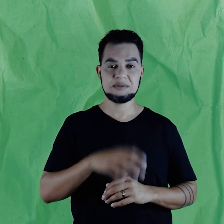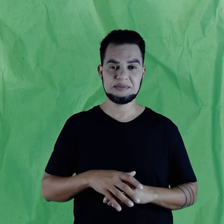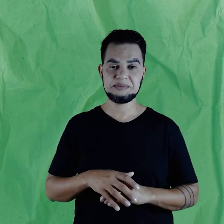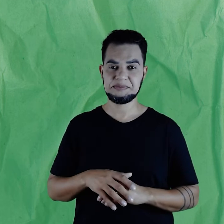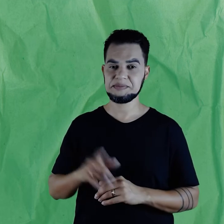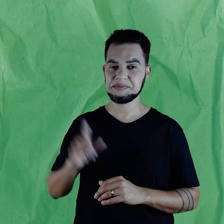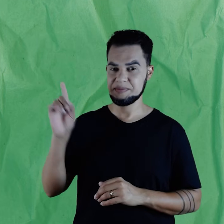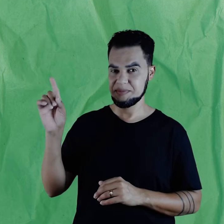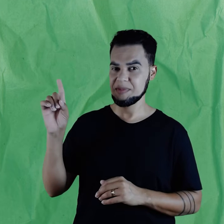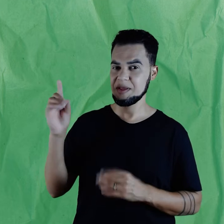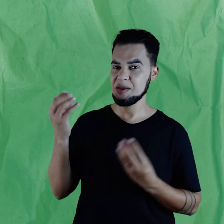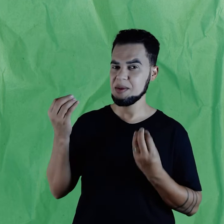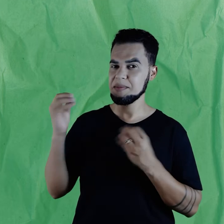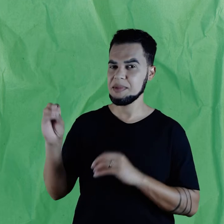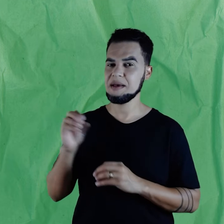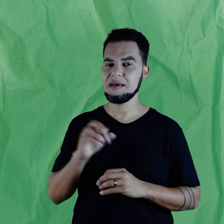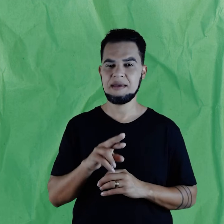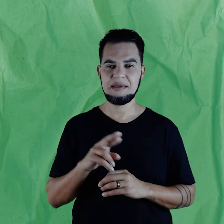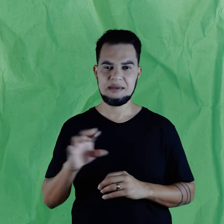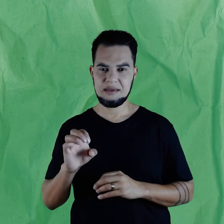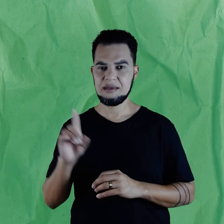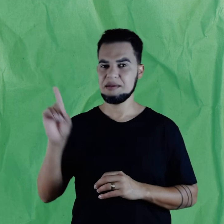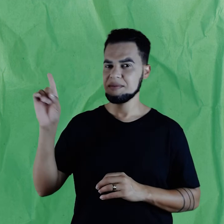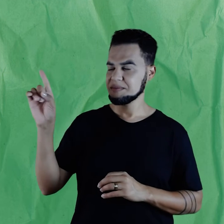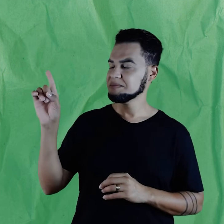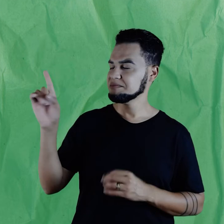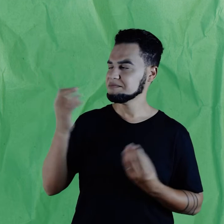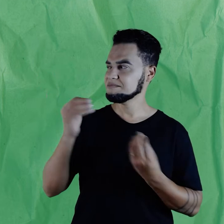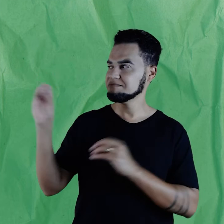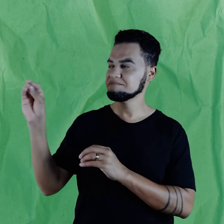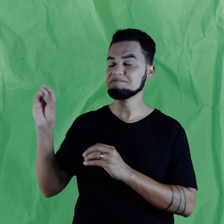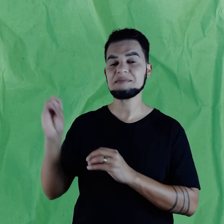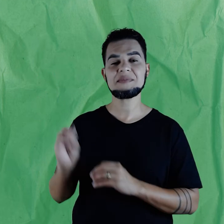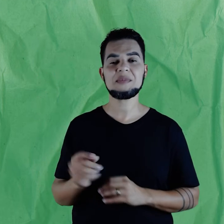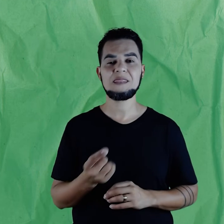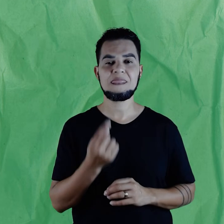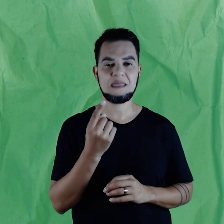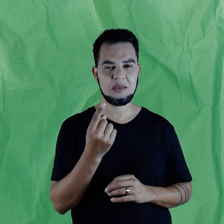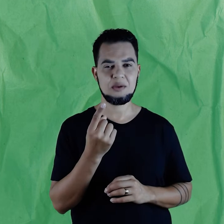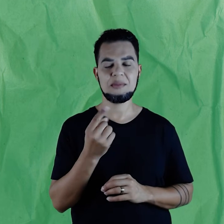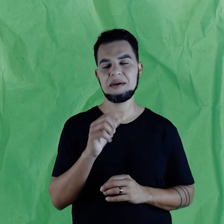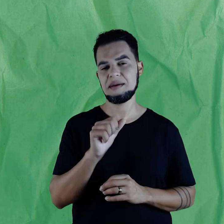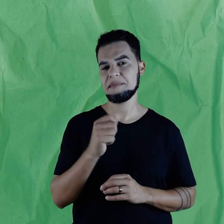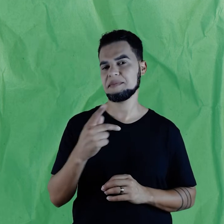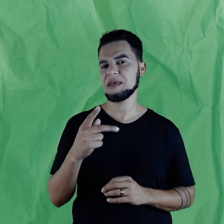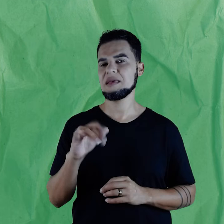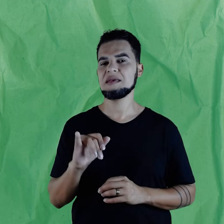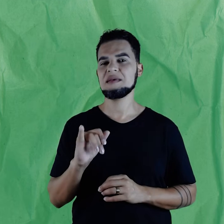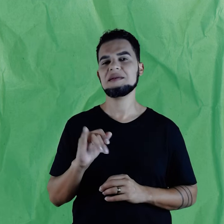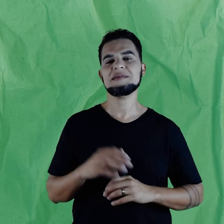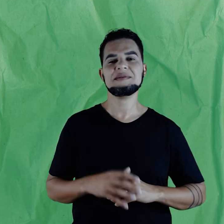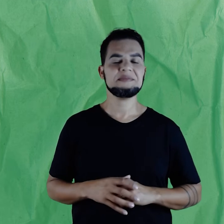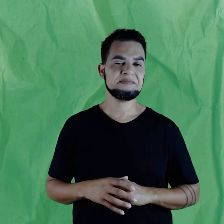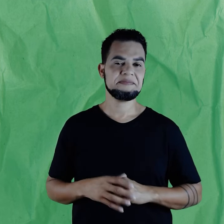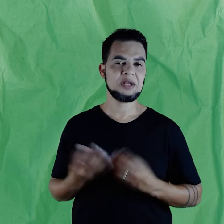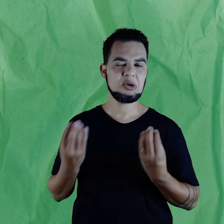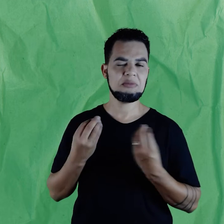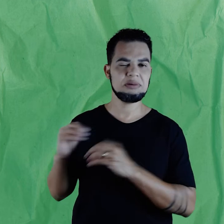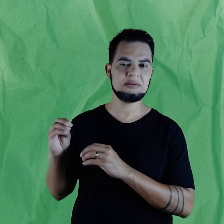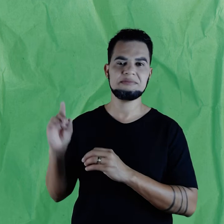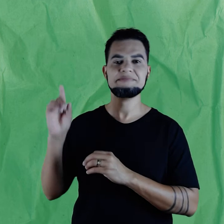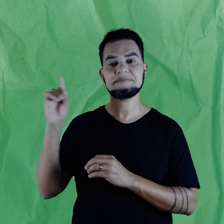eu passo a base URL para ela, tá? Que é essa base aqui, e uma uma API, né, uma chave de API, uma API